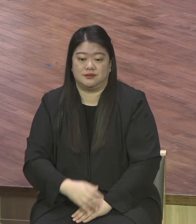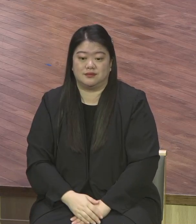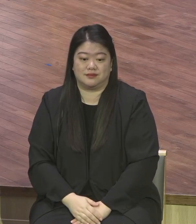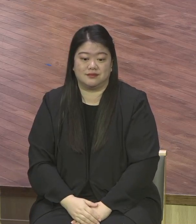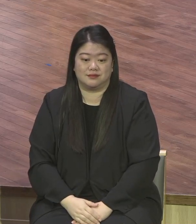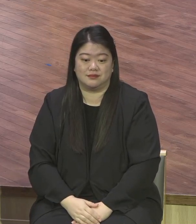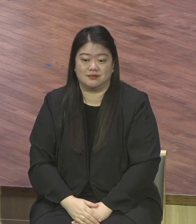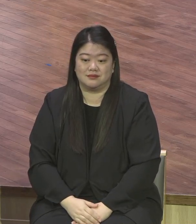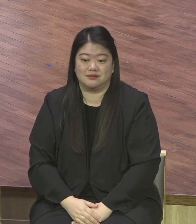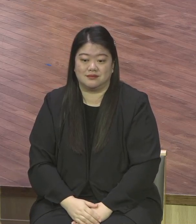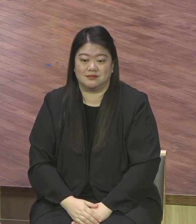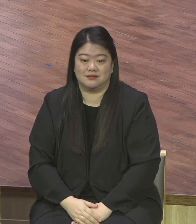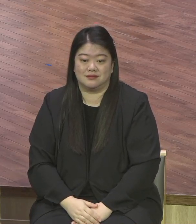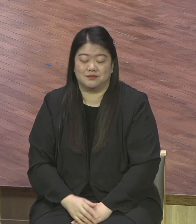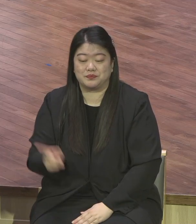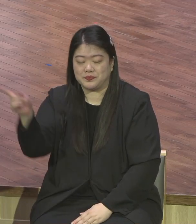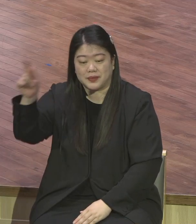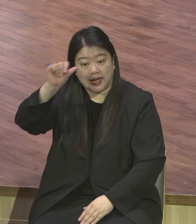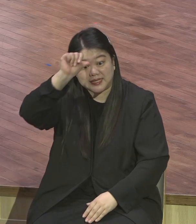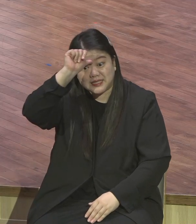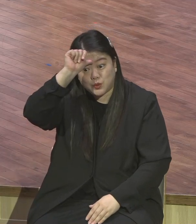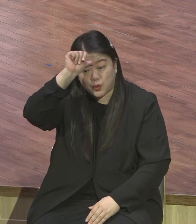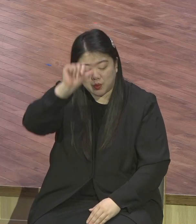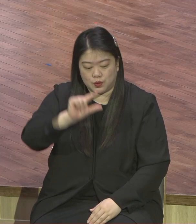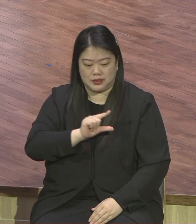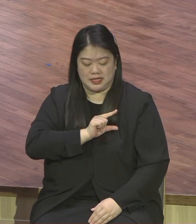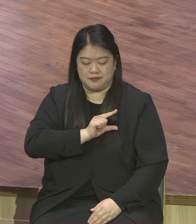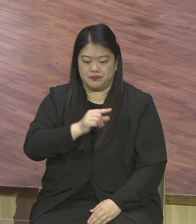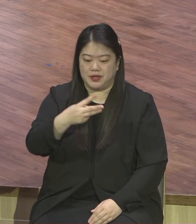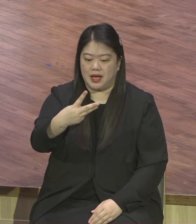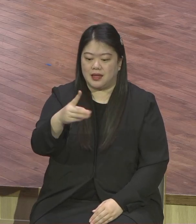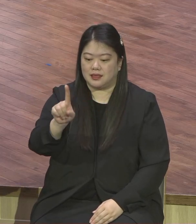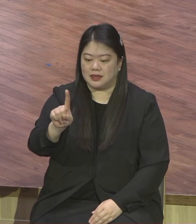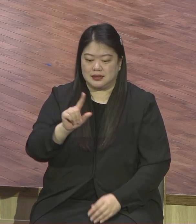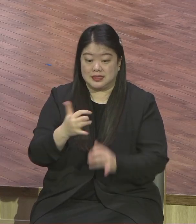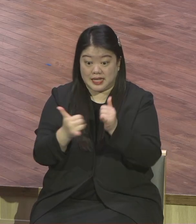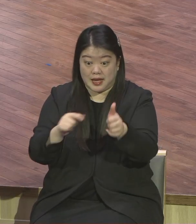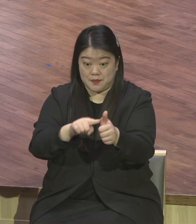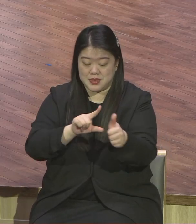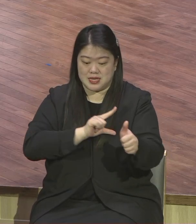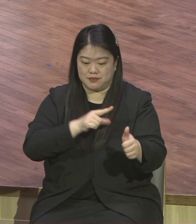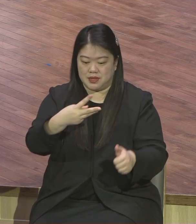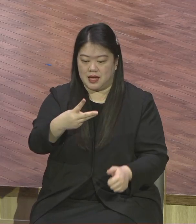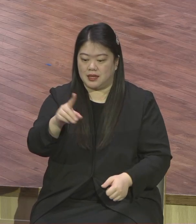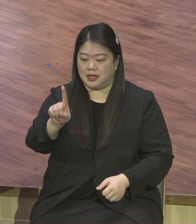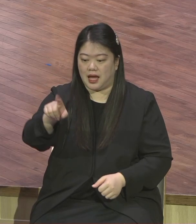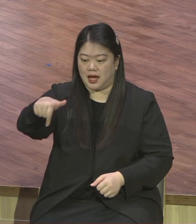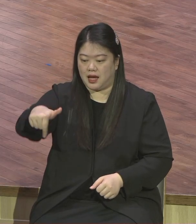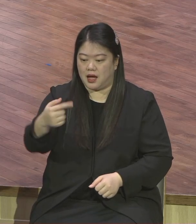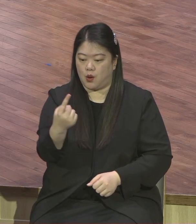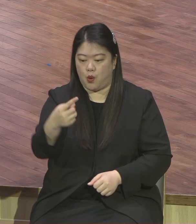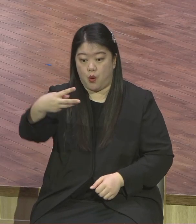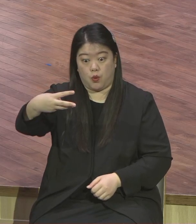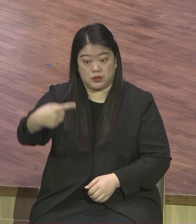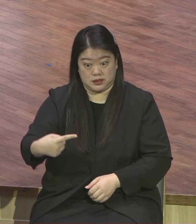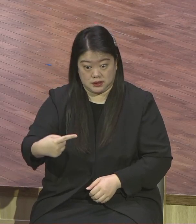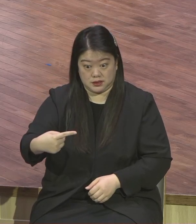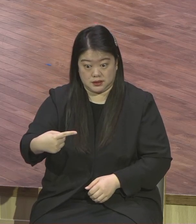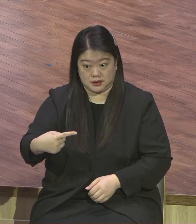인도의 시성 타고르가 노벨 문학상을 수상한 그의 시집이